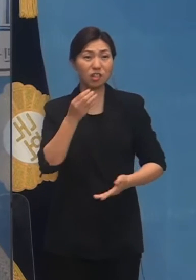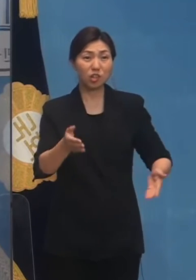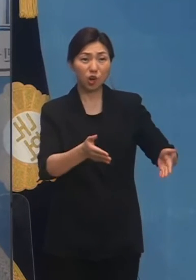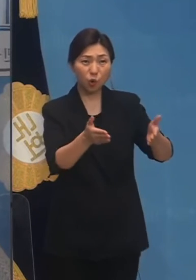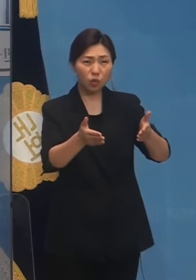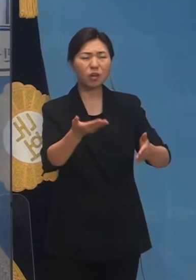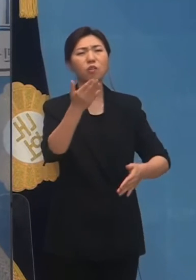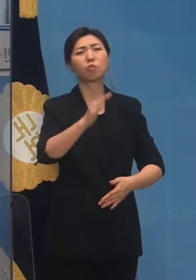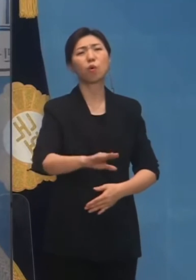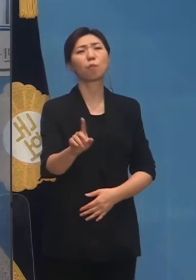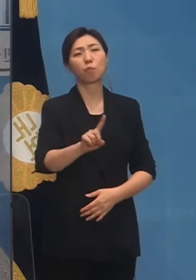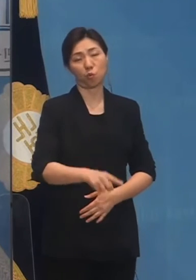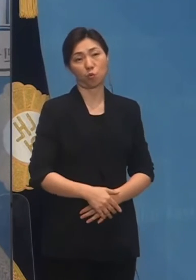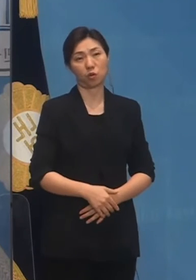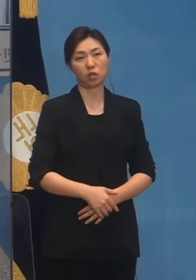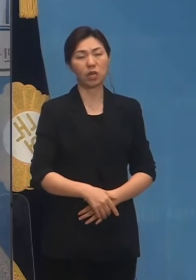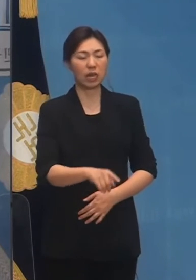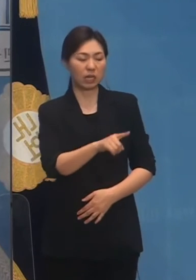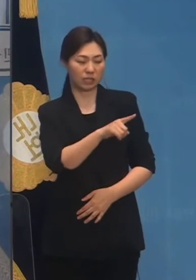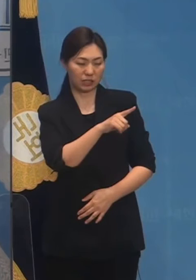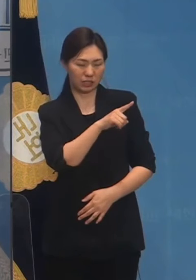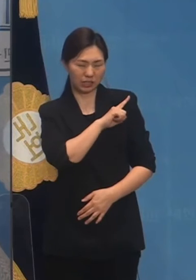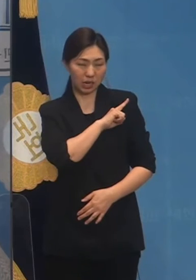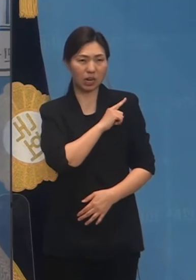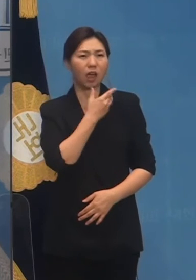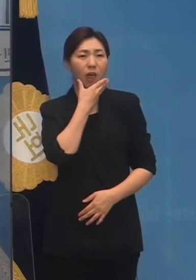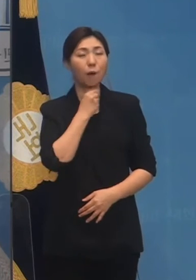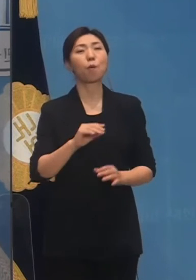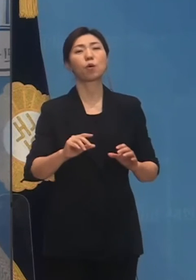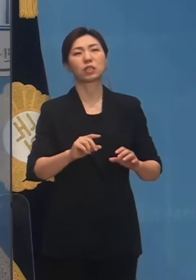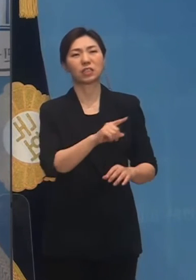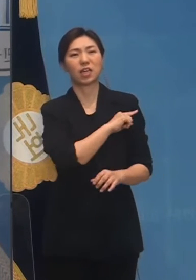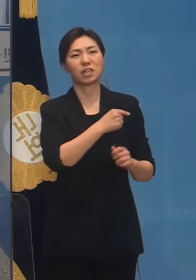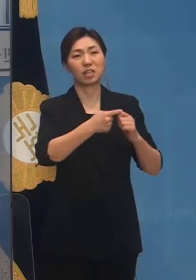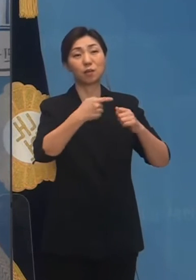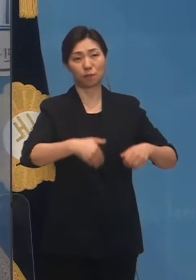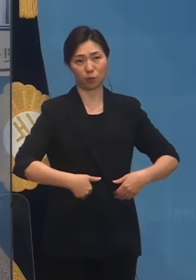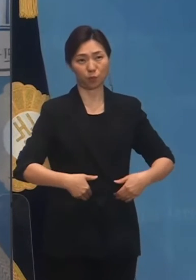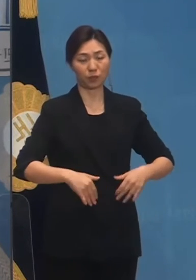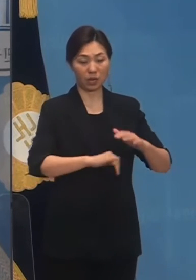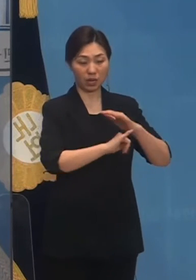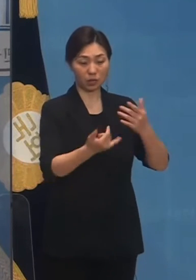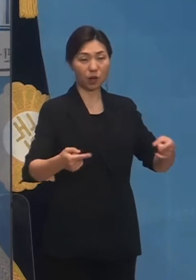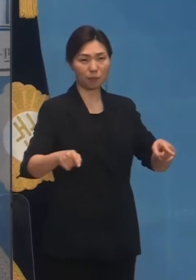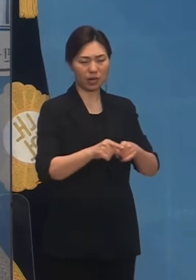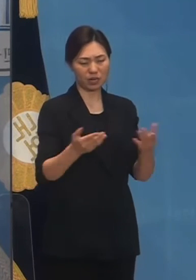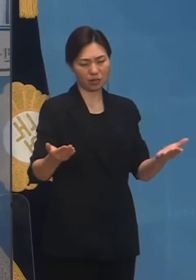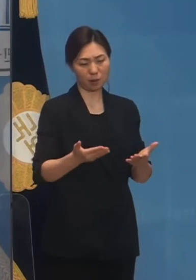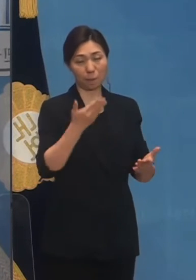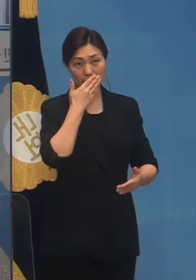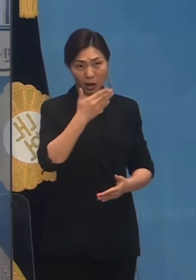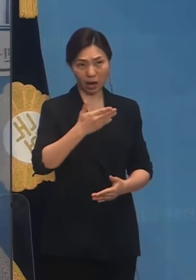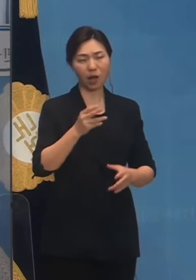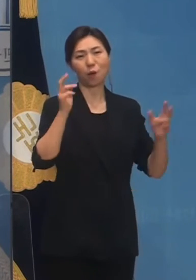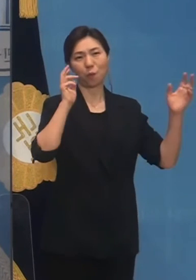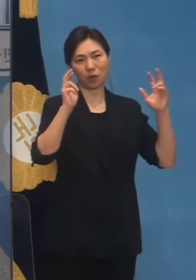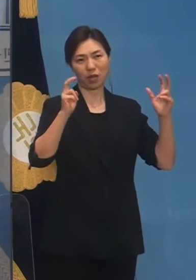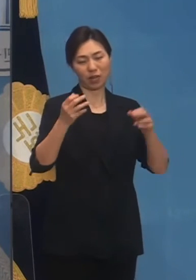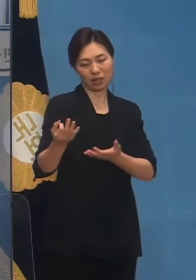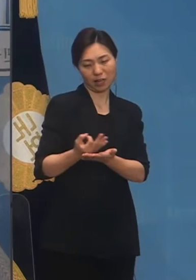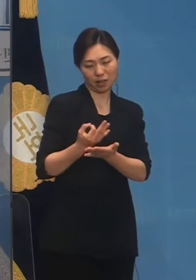1등입니다. 편안한 출퇴근길, 가족과 함께하는 여유, 일할 만한 직장, 장사 잘 되는